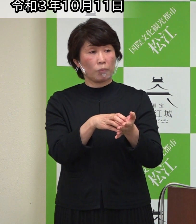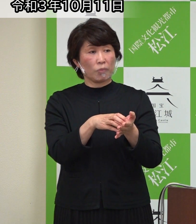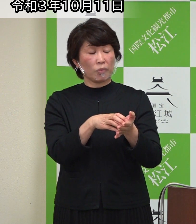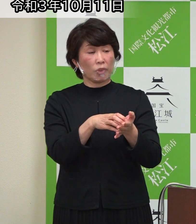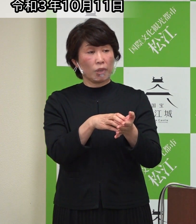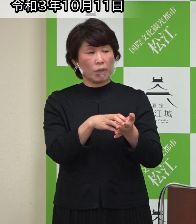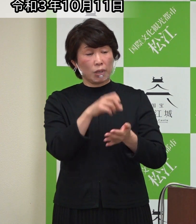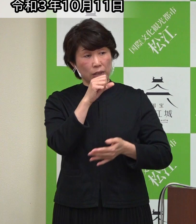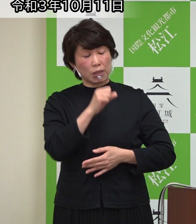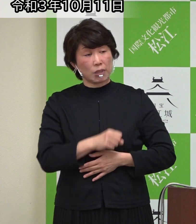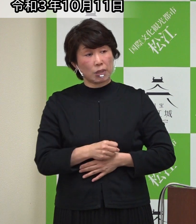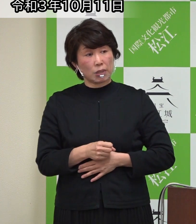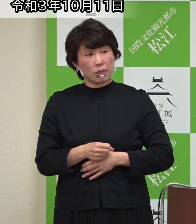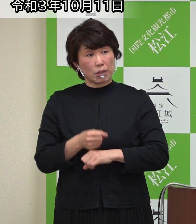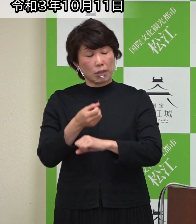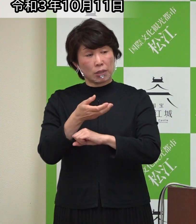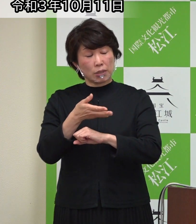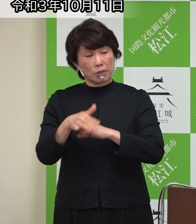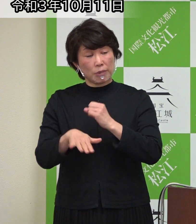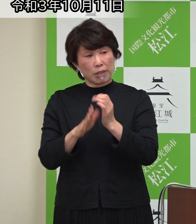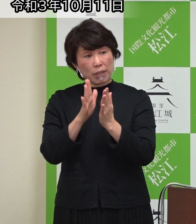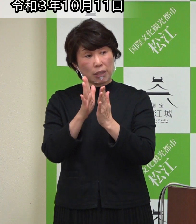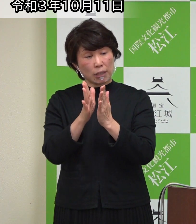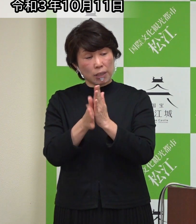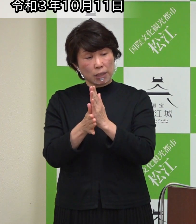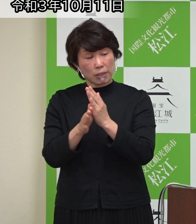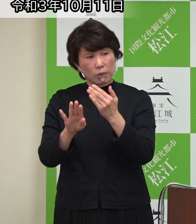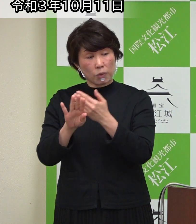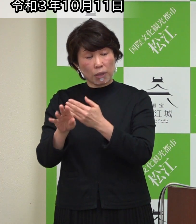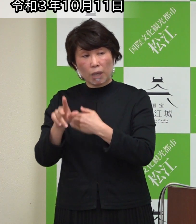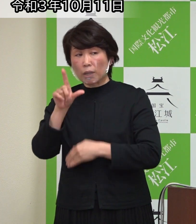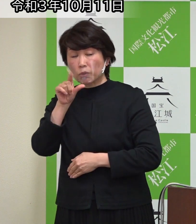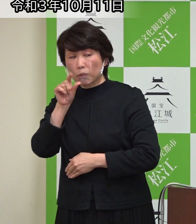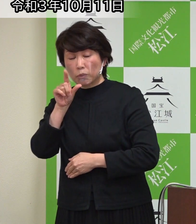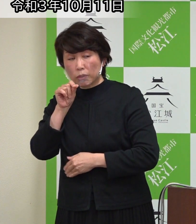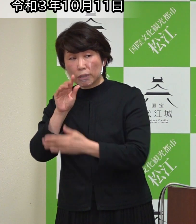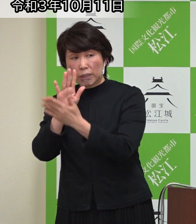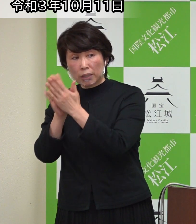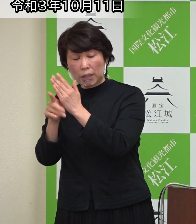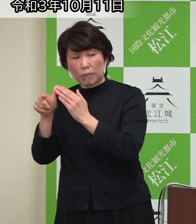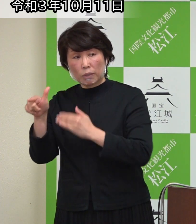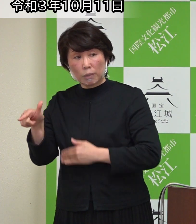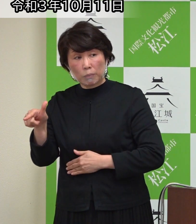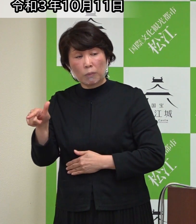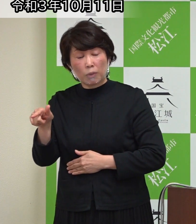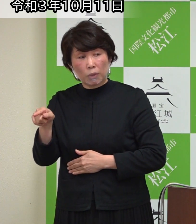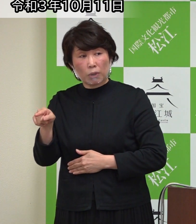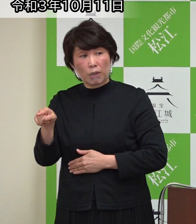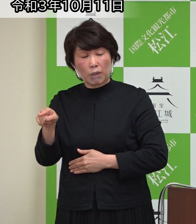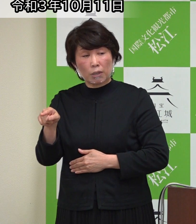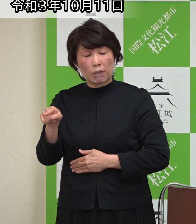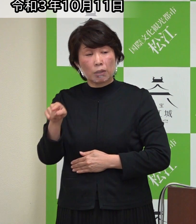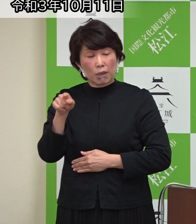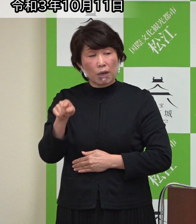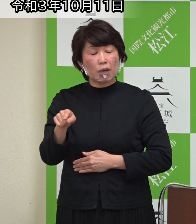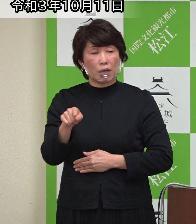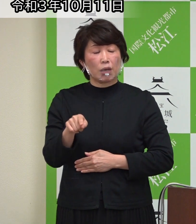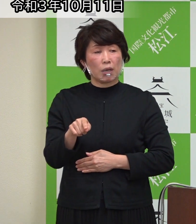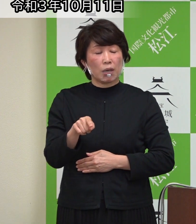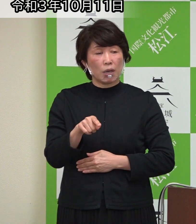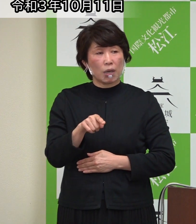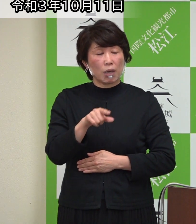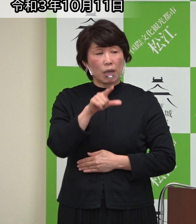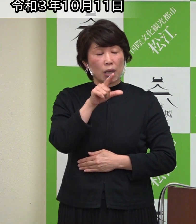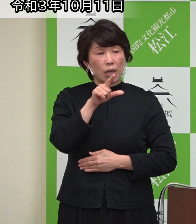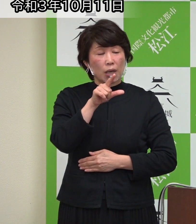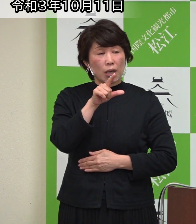県でも、まあ、お隣の鳥取県でも県の公式のアカウントよりもトリピーとか島根っ子とか